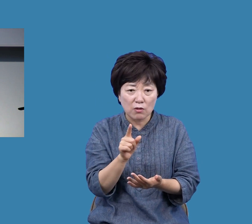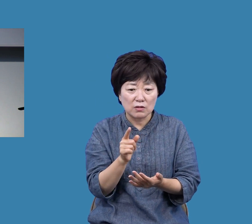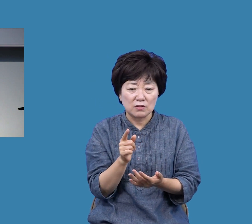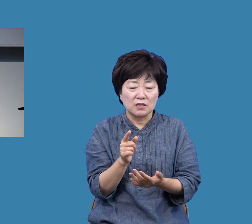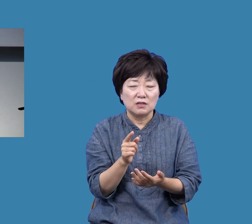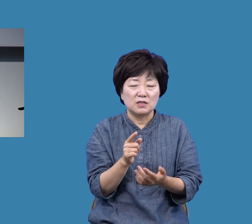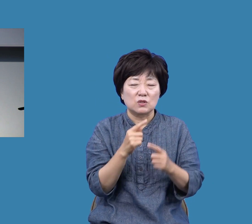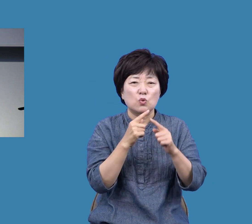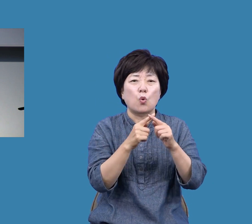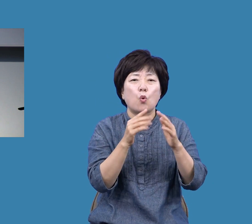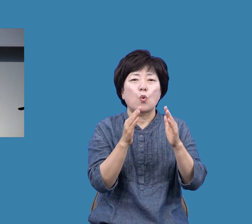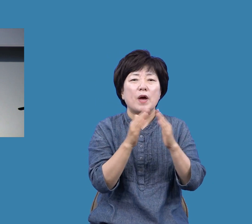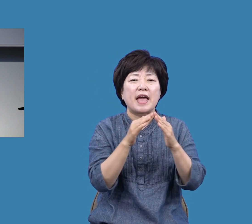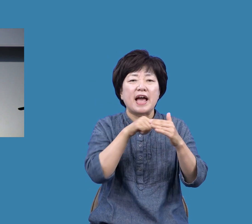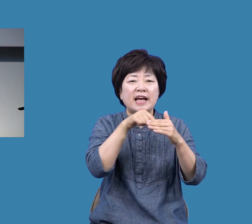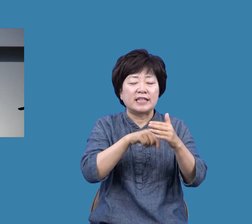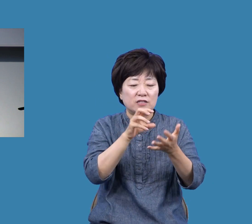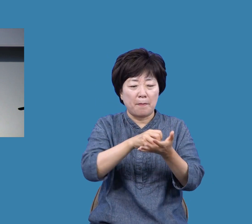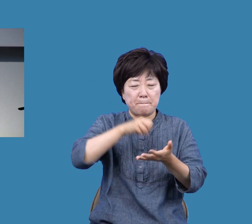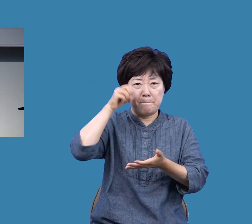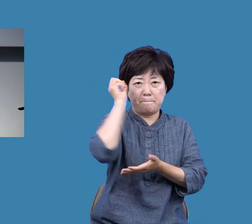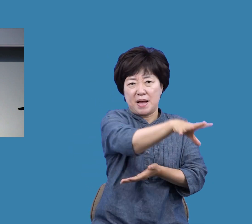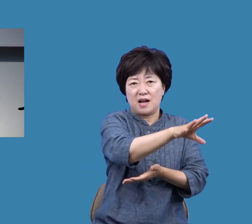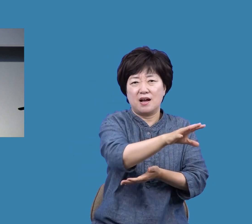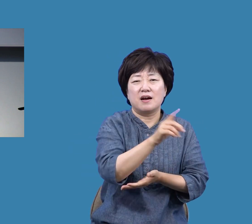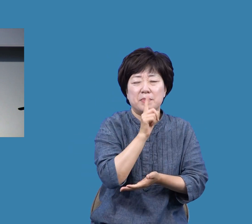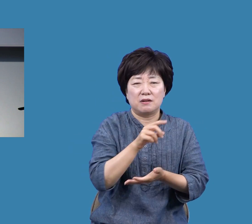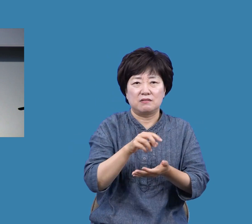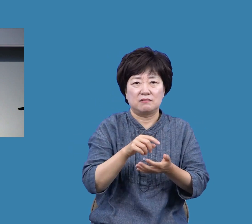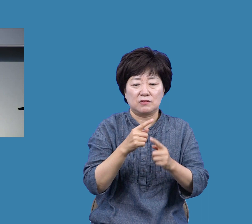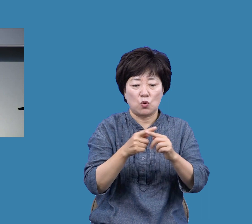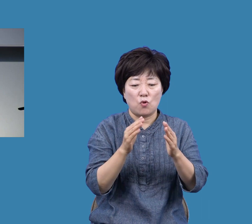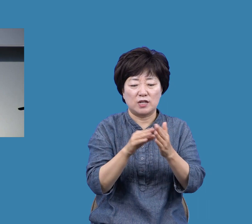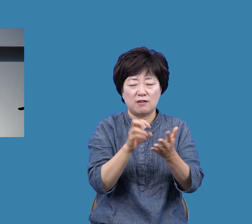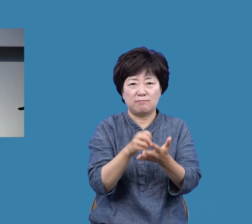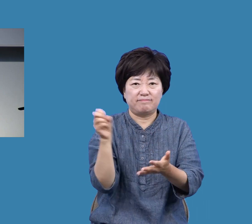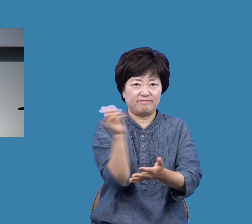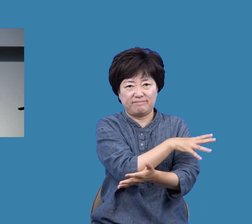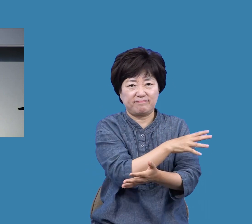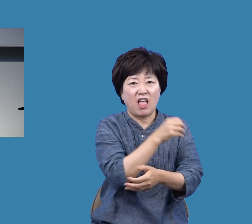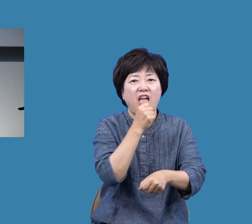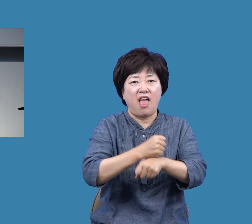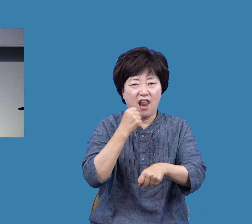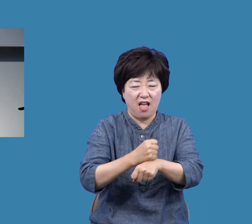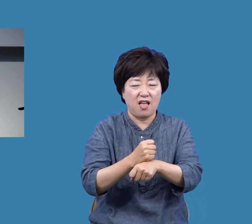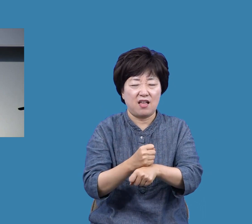돼 있지만 오늘날로 풀어서 설명을 하면 교회에서 출교시켜라 이런 뜻입니다.